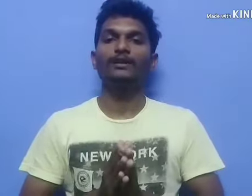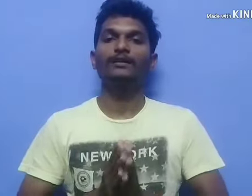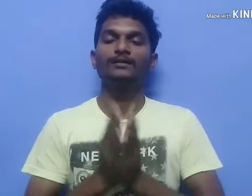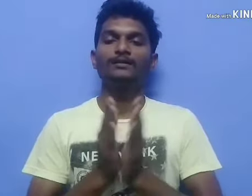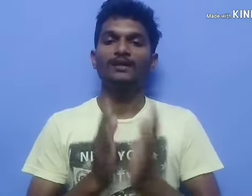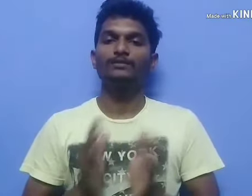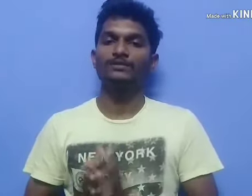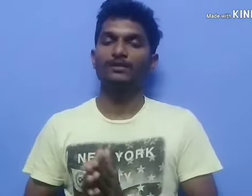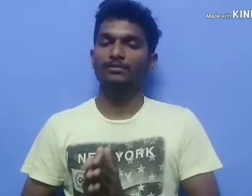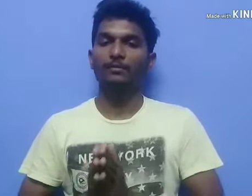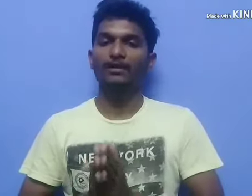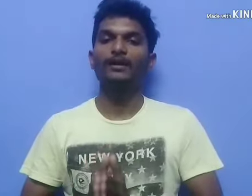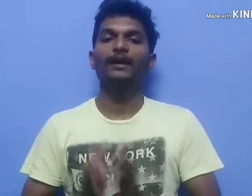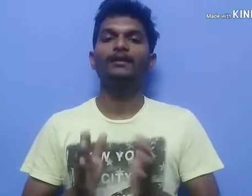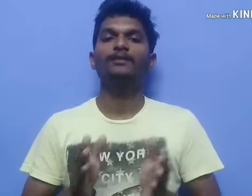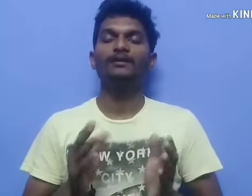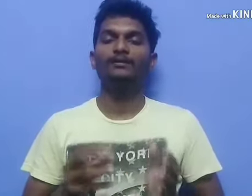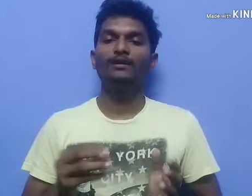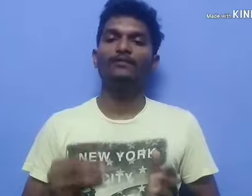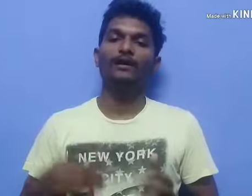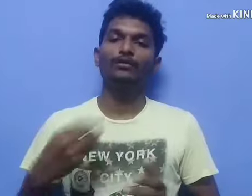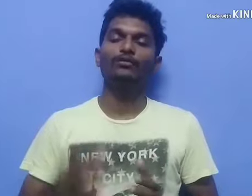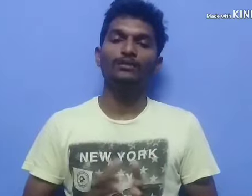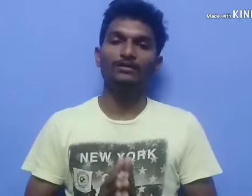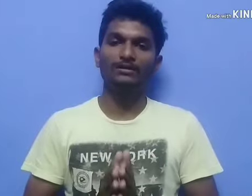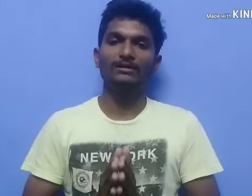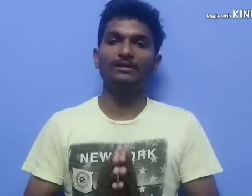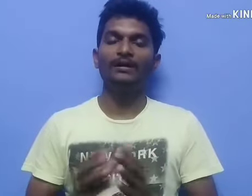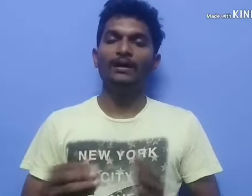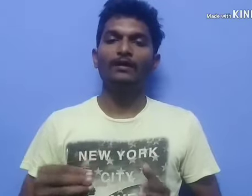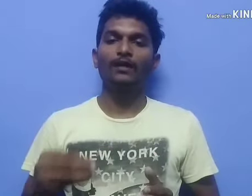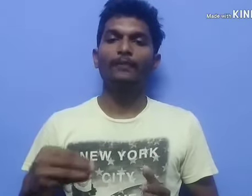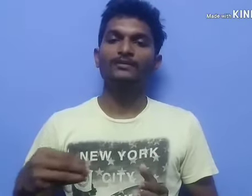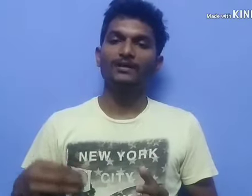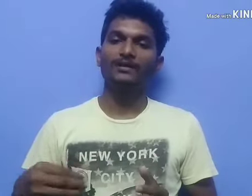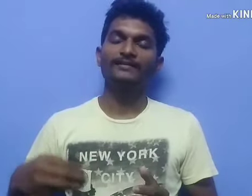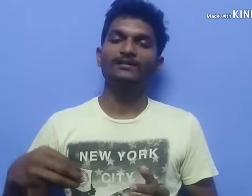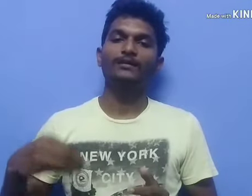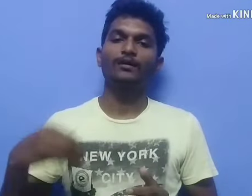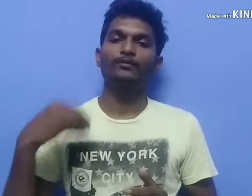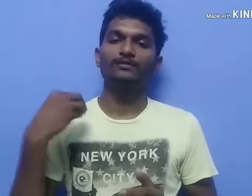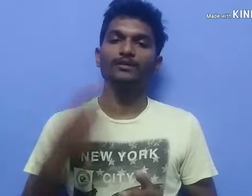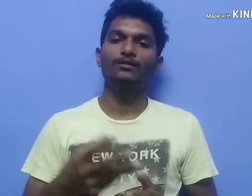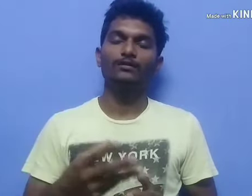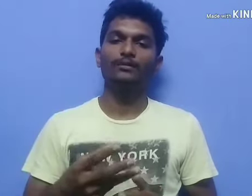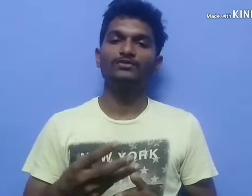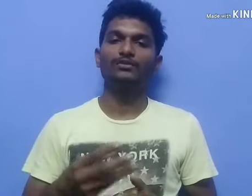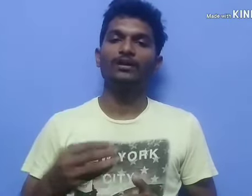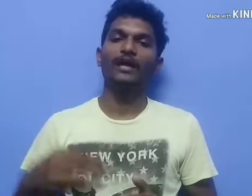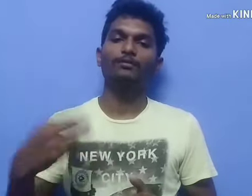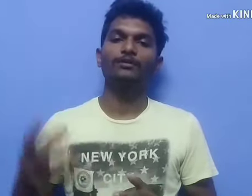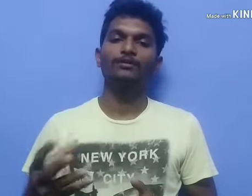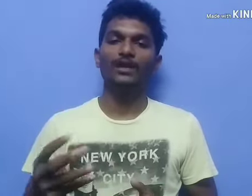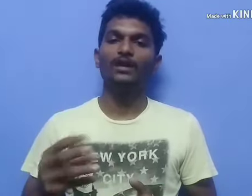அப்படின்னா இந்த சேனல் வந்து சப்ஸ்கிரைப் பண்ணுங்கள். அதே மாதிரி இந்த மாதிரி வேற ஏதாவது ஒரு டாபிக்ஸ் ஒரு இன்ட்ரெஸ்டிங் டாபிக்ஸ் வந்து ஏதோ பேசணும், இல்லை யாரை பற்றியாவது யாரோ